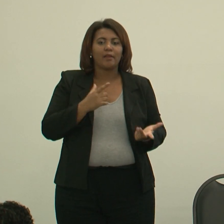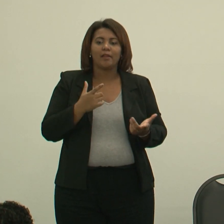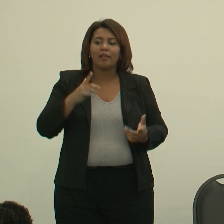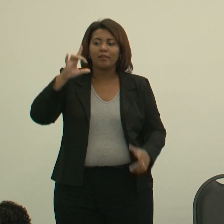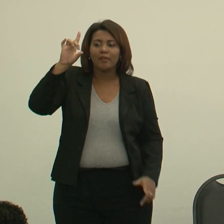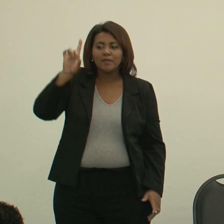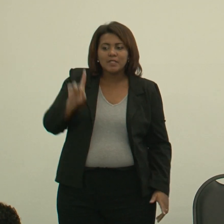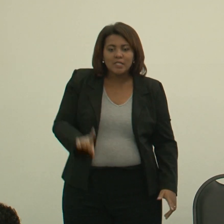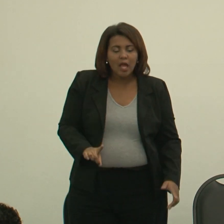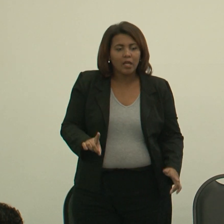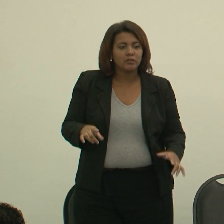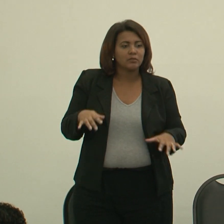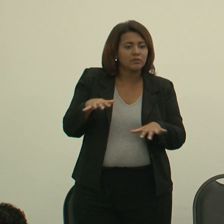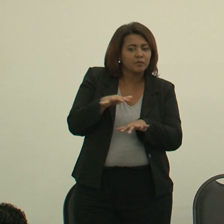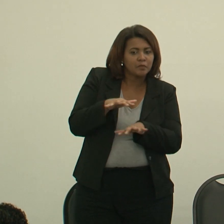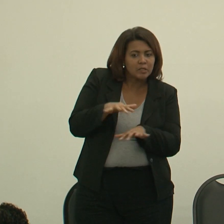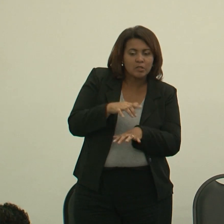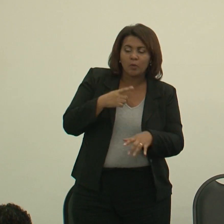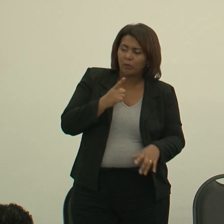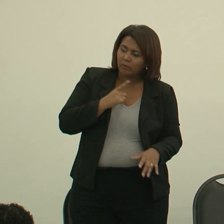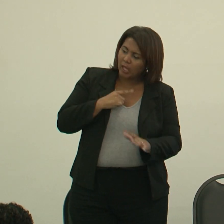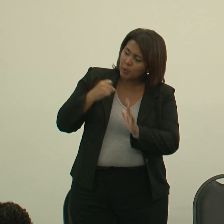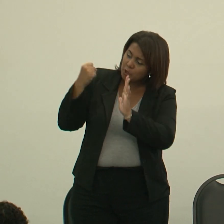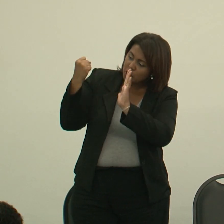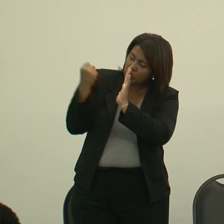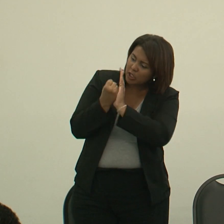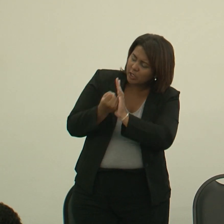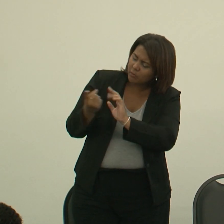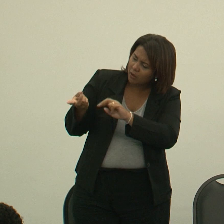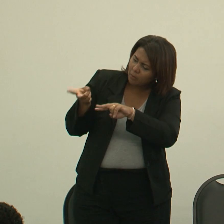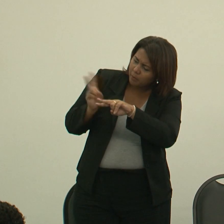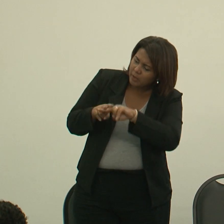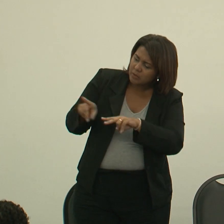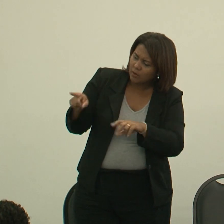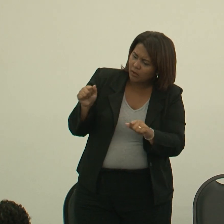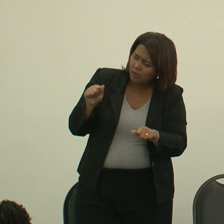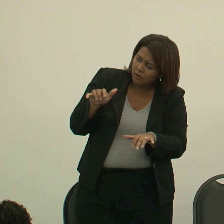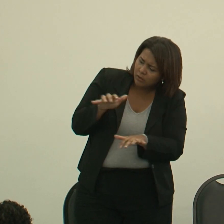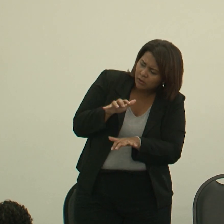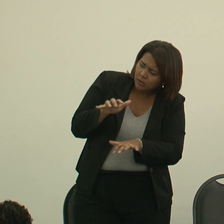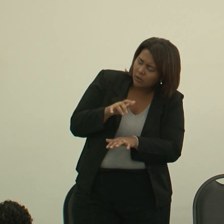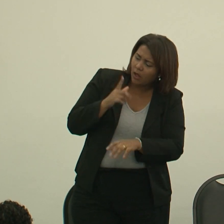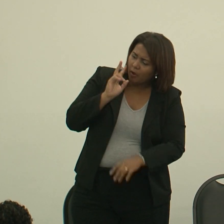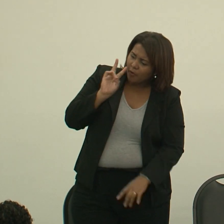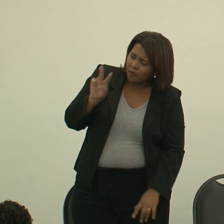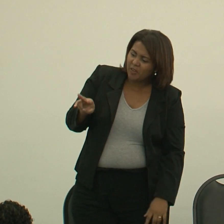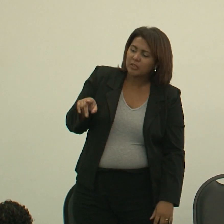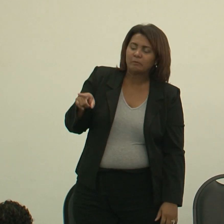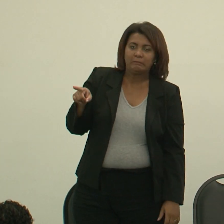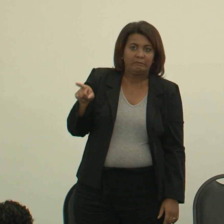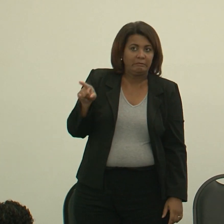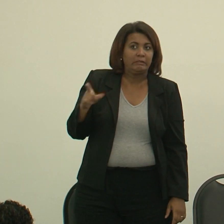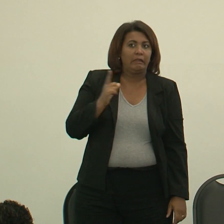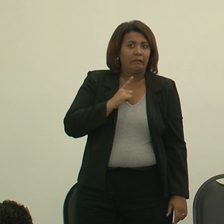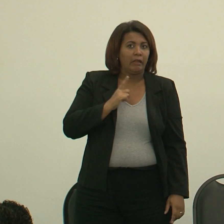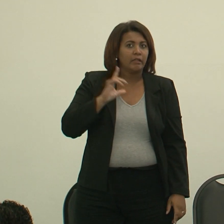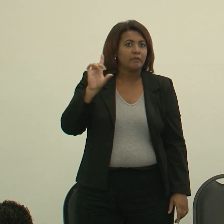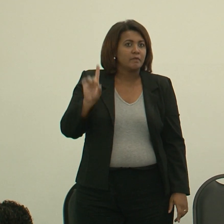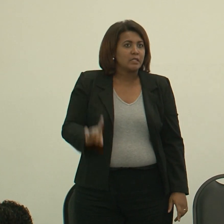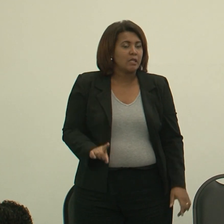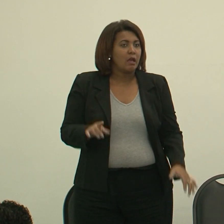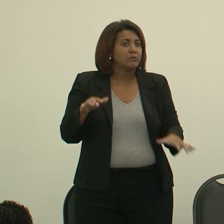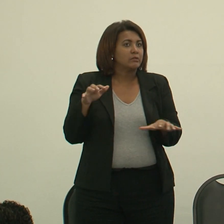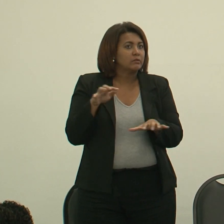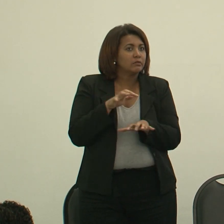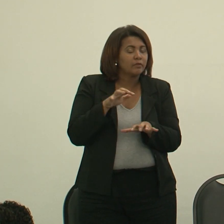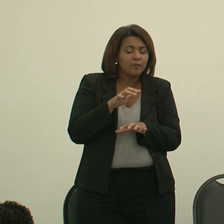físico. Tem um estigma que é visível ali, que me permite, assim que eu olho para um deficiente físico, saber que ele tem uma deficiência física.